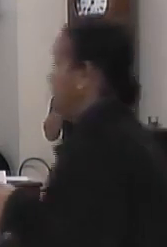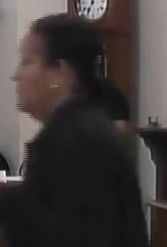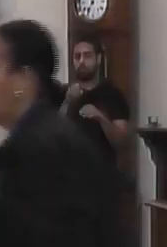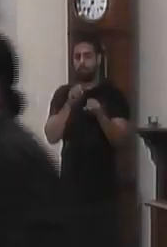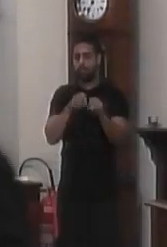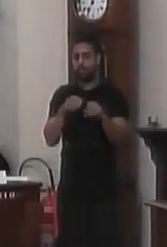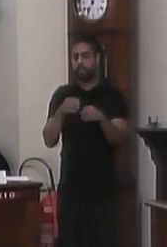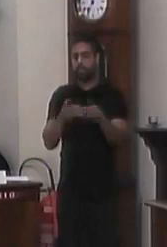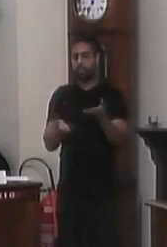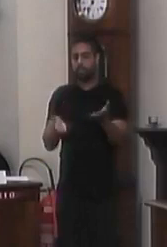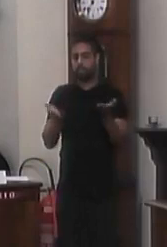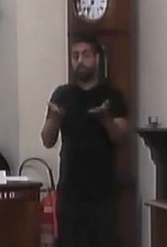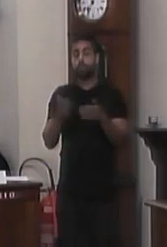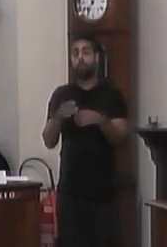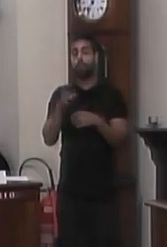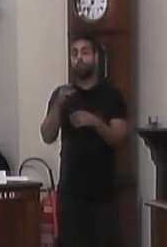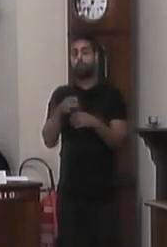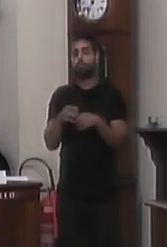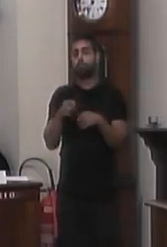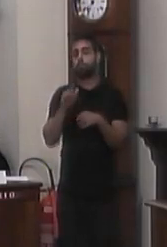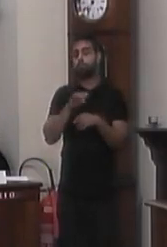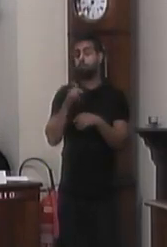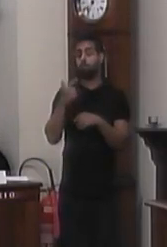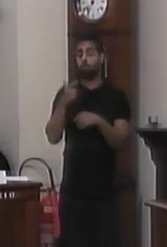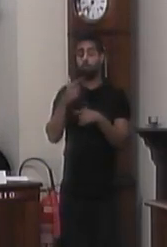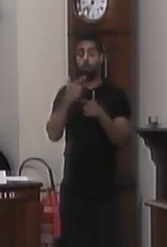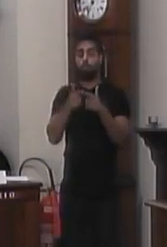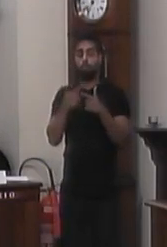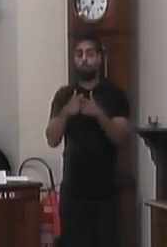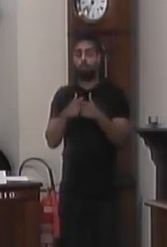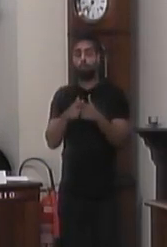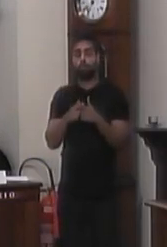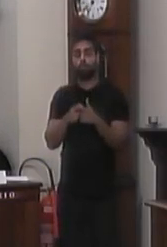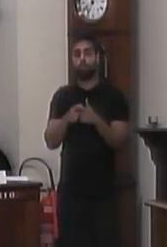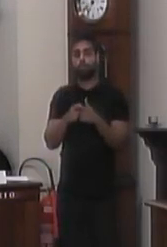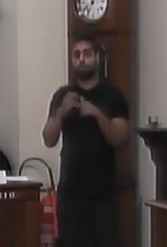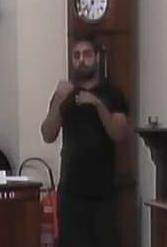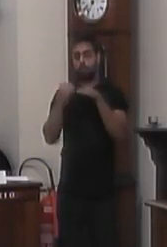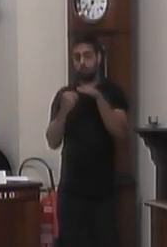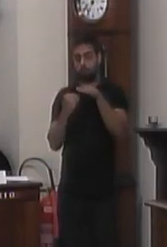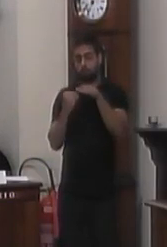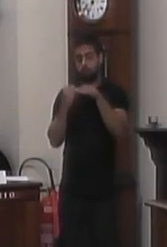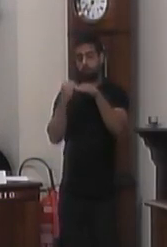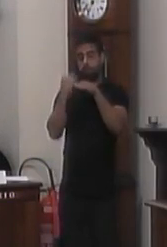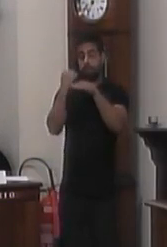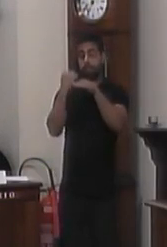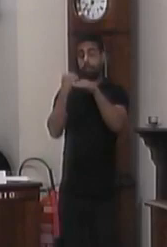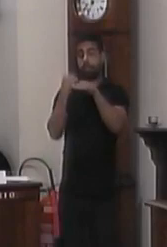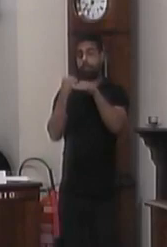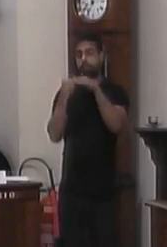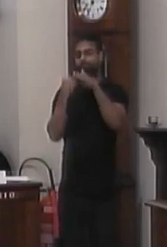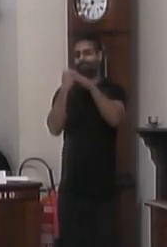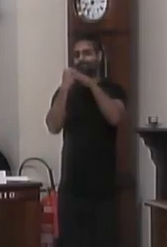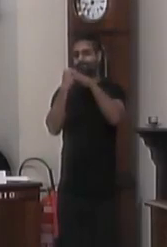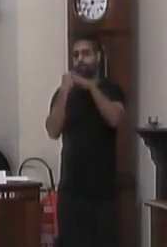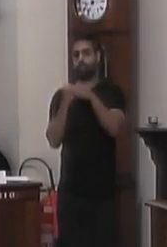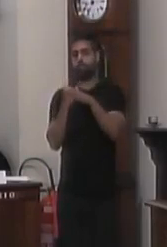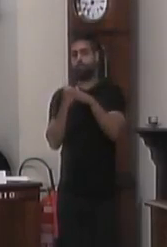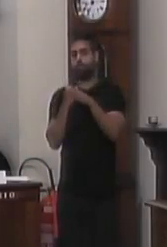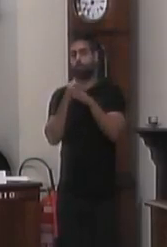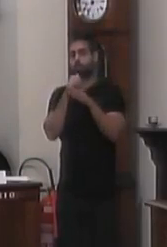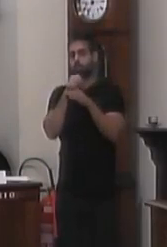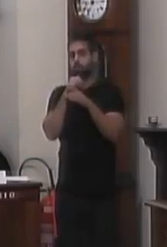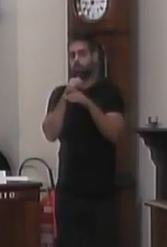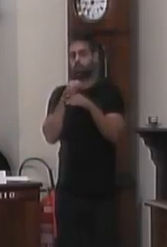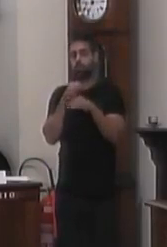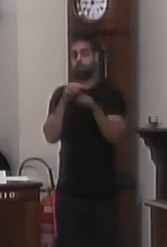de pessoal, sem correr o risco de chegar nos limites prudenciais, de alerta da